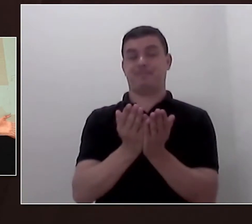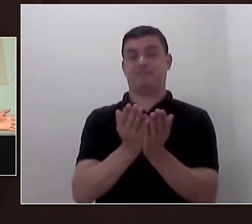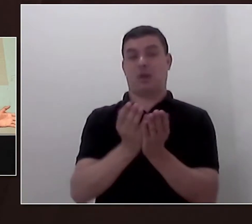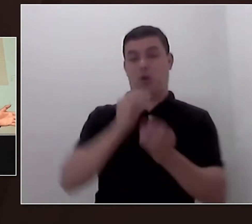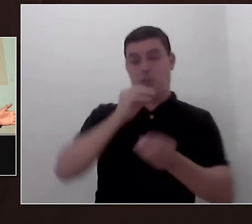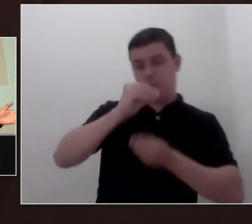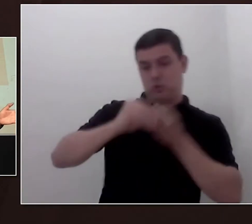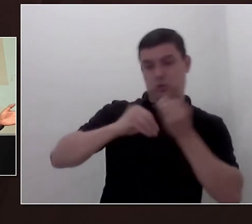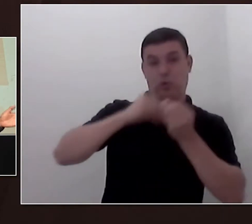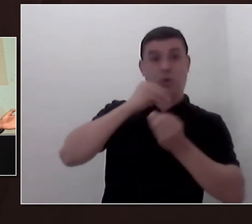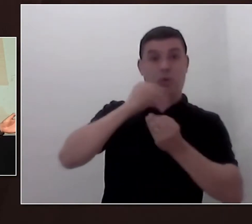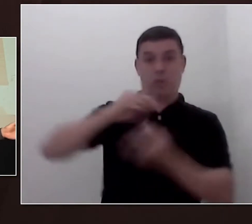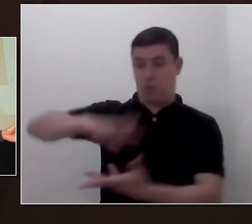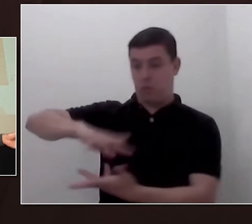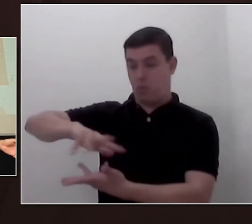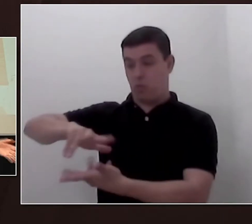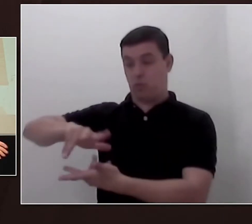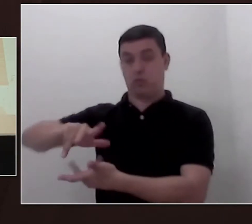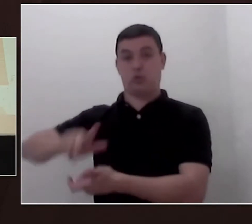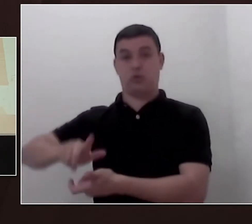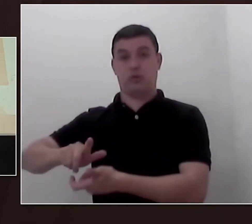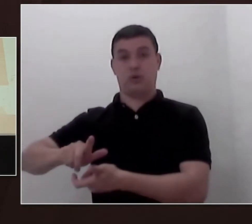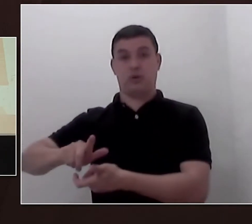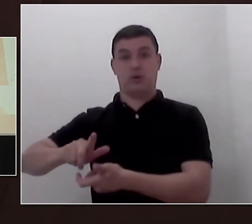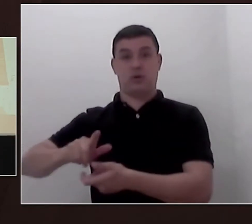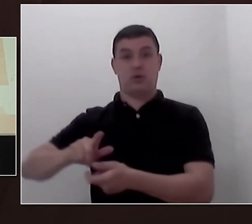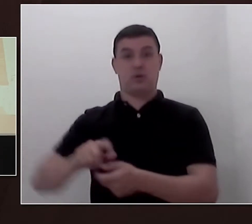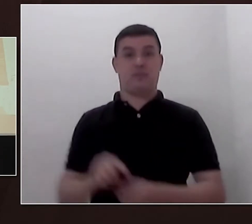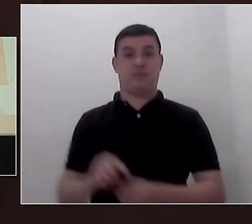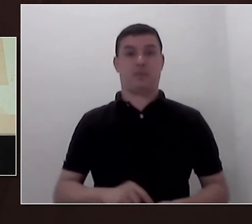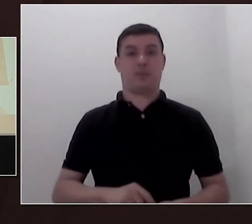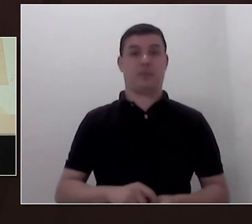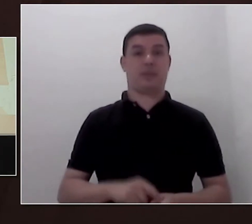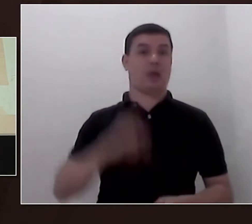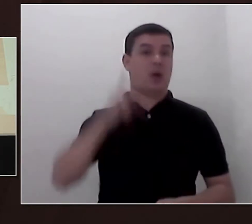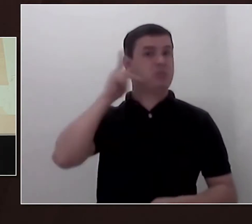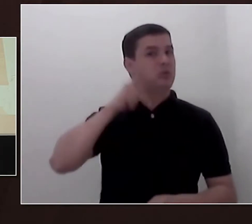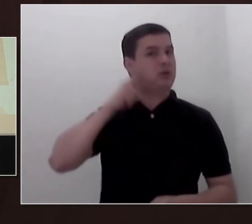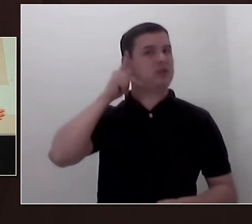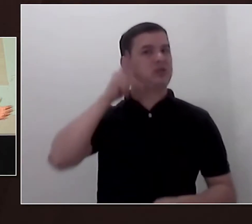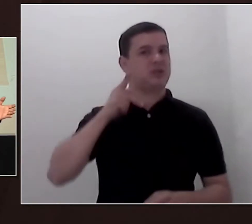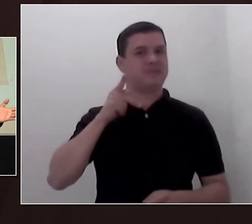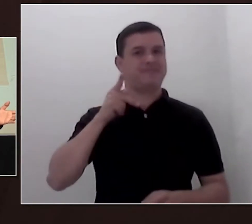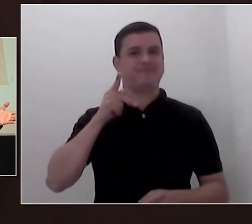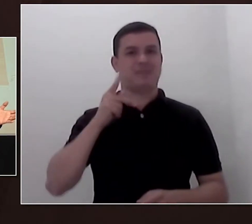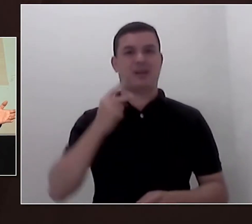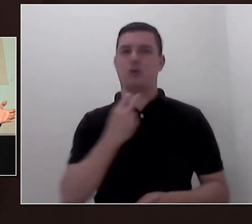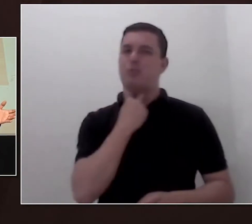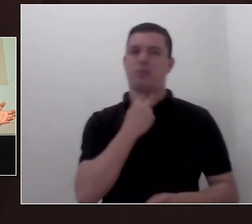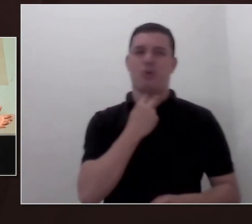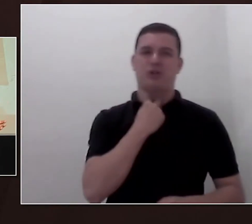Nem pelo aspecto político, nem pelo aspecto econômico, certo? Nós somos sempre,